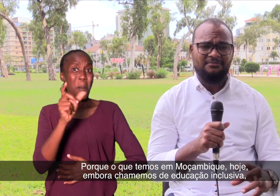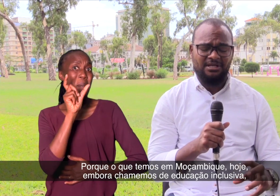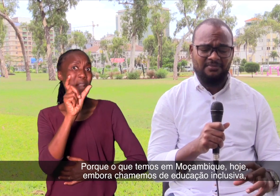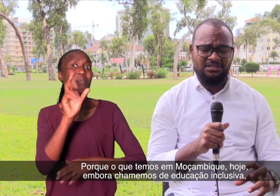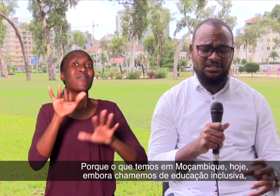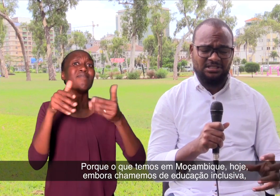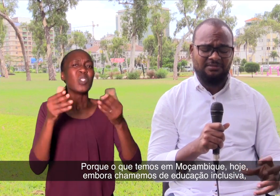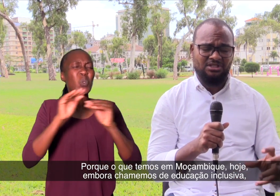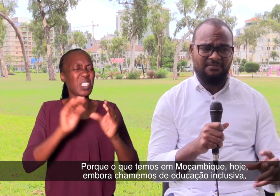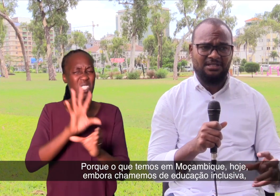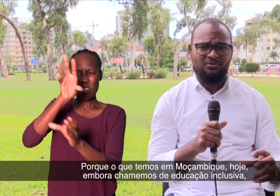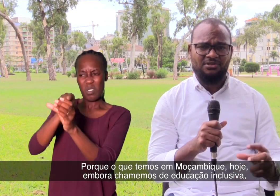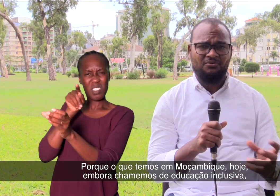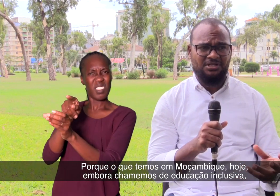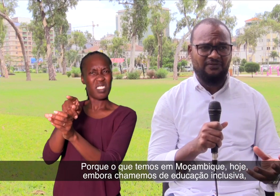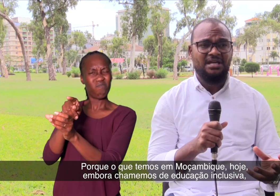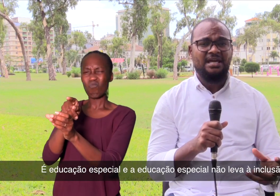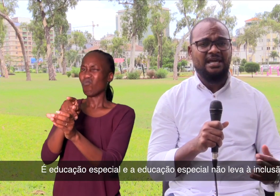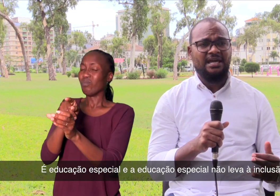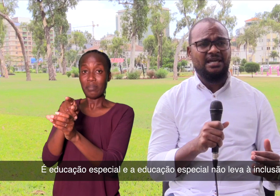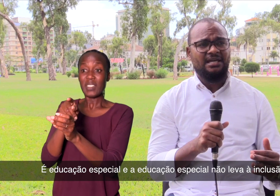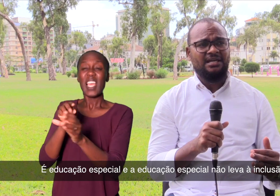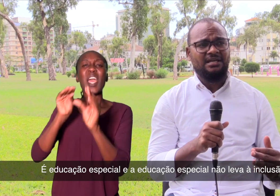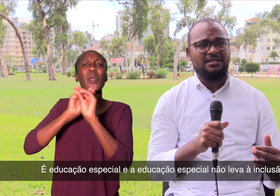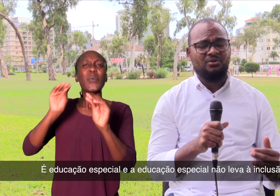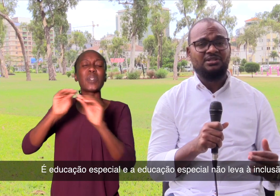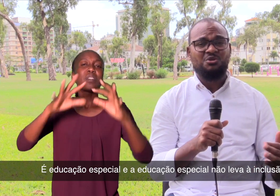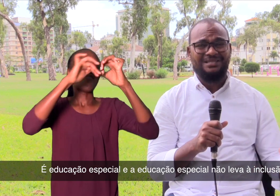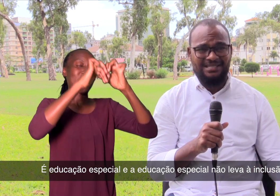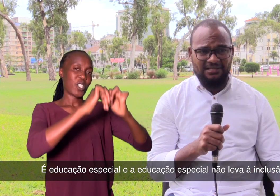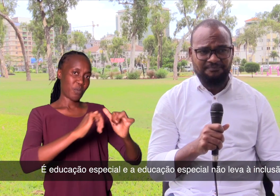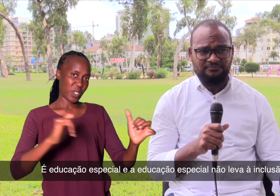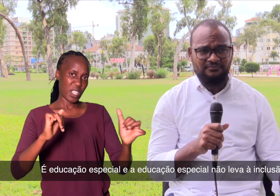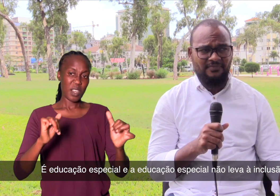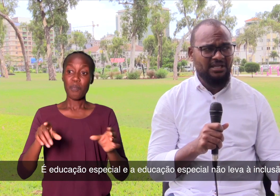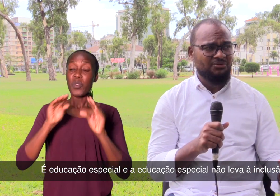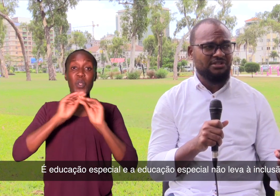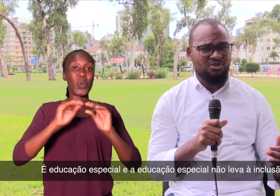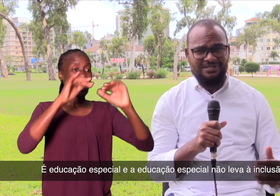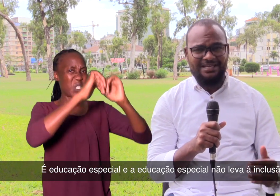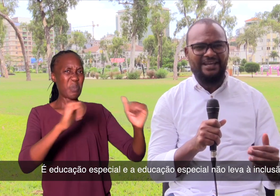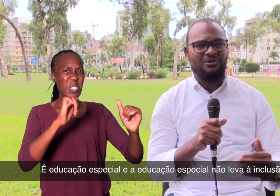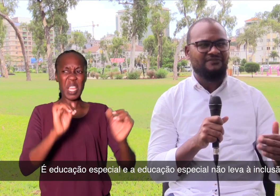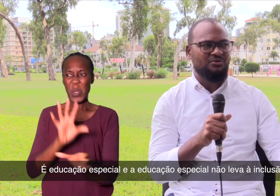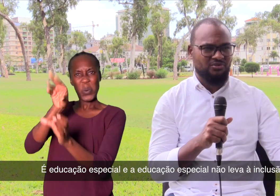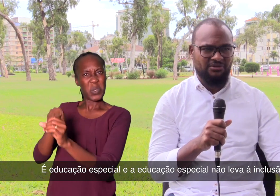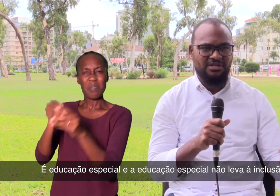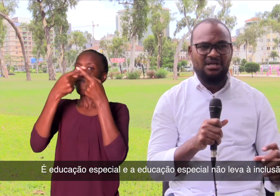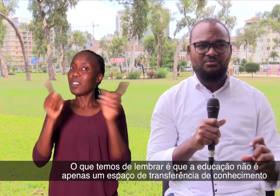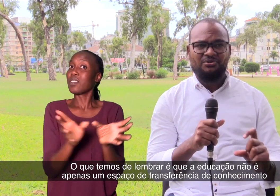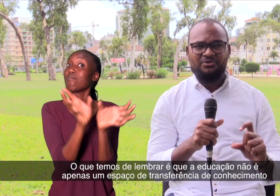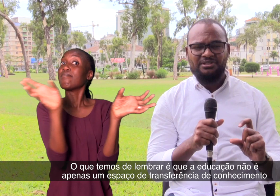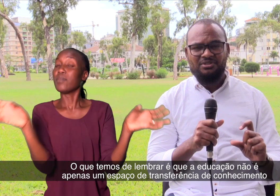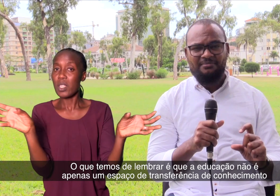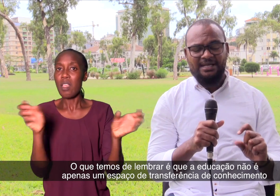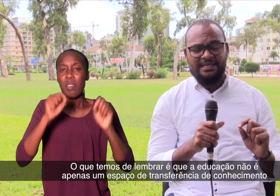embora estejamos a chamar de educação inclusiva, é educação especial. E educação especial não leva à inclusão.